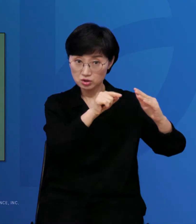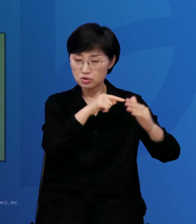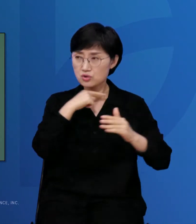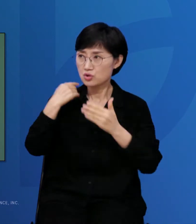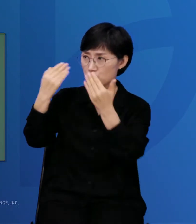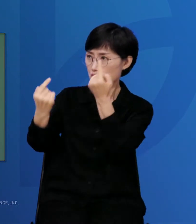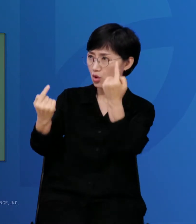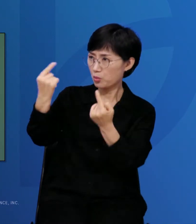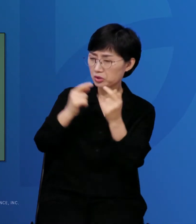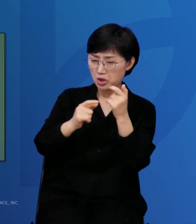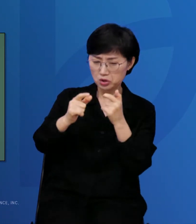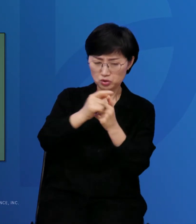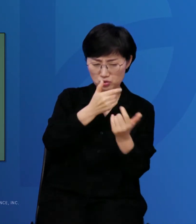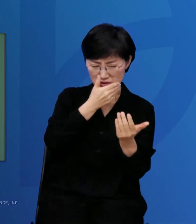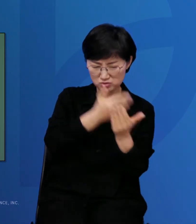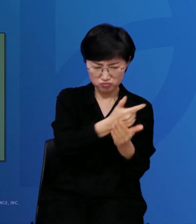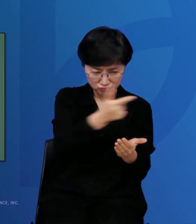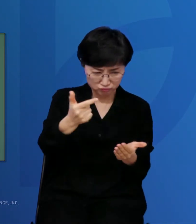이유가 뭡니까?